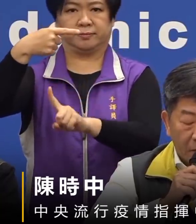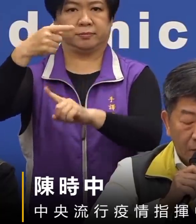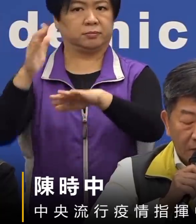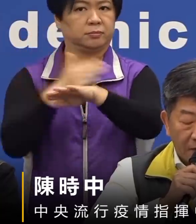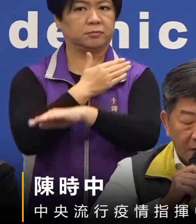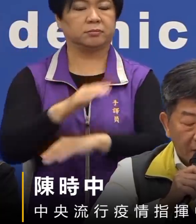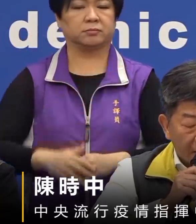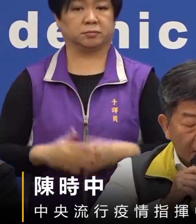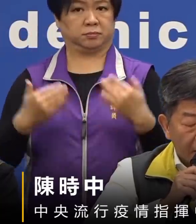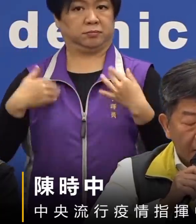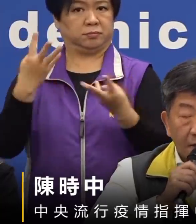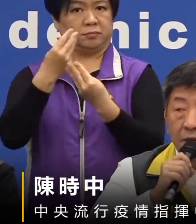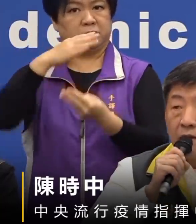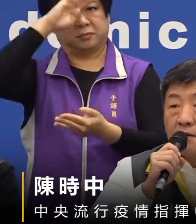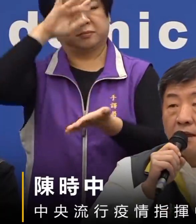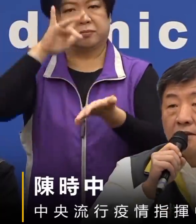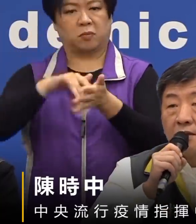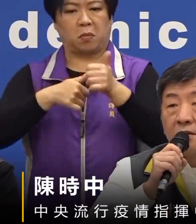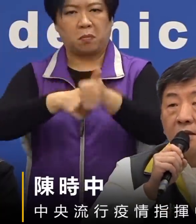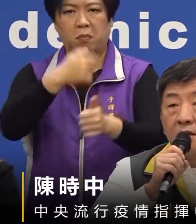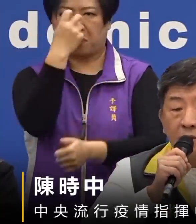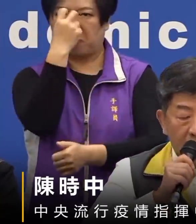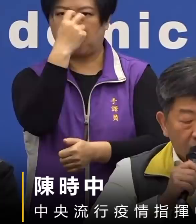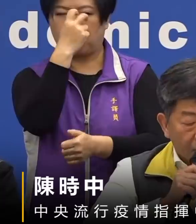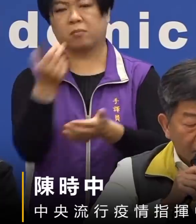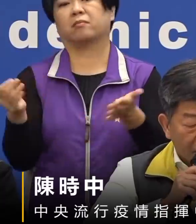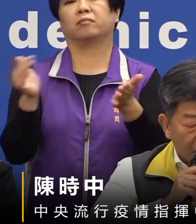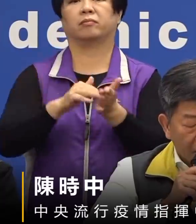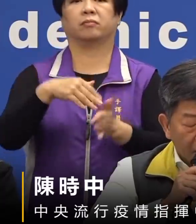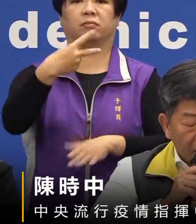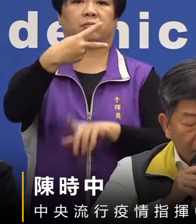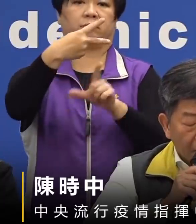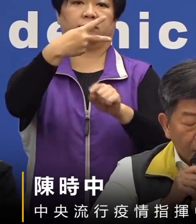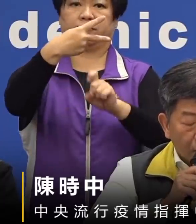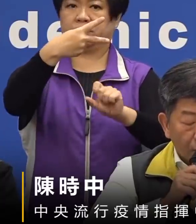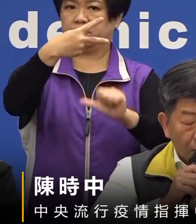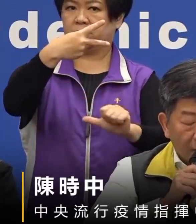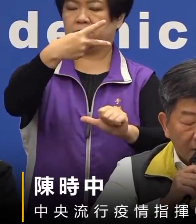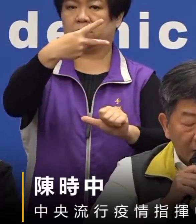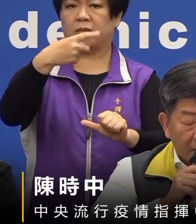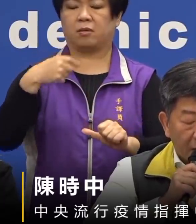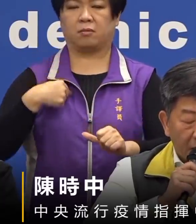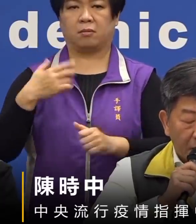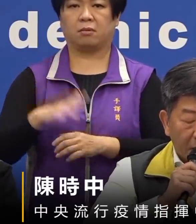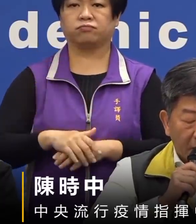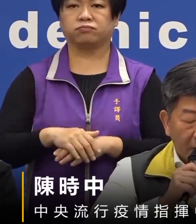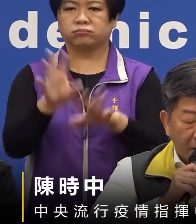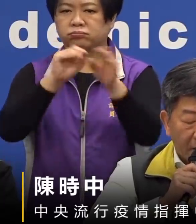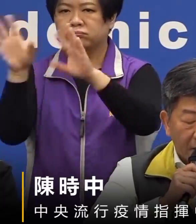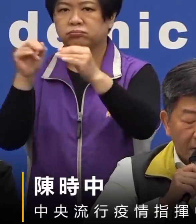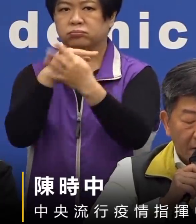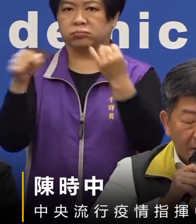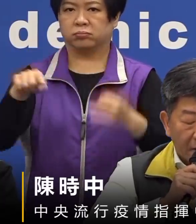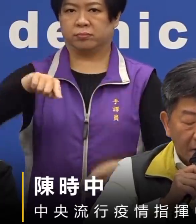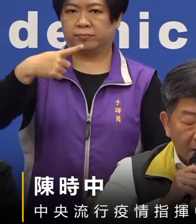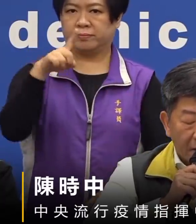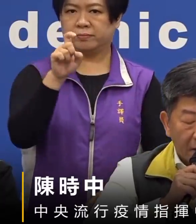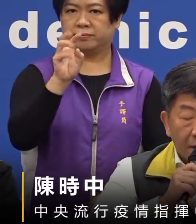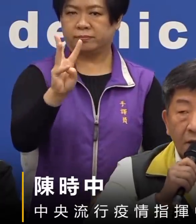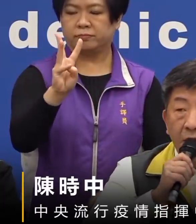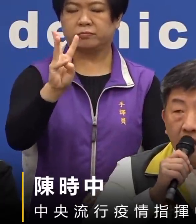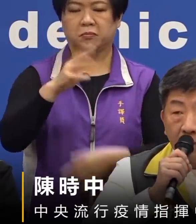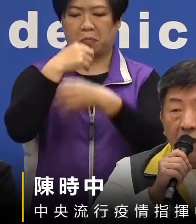炎病毒的检验。那截至2月15日，我们全数完成了113件的检